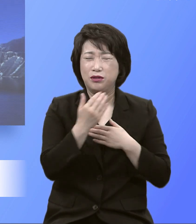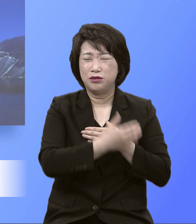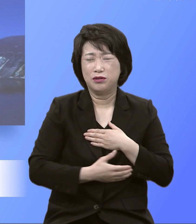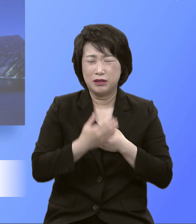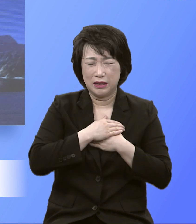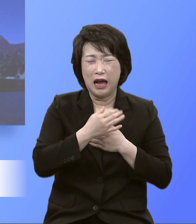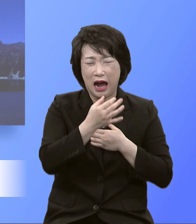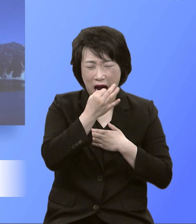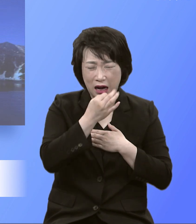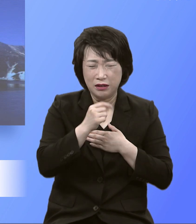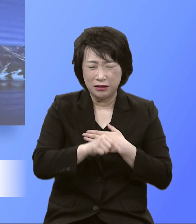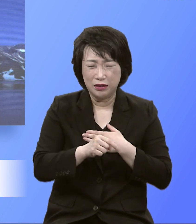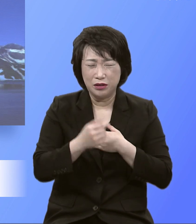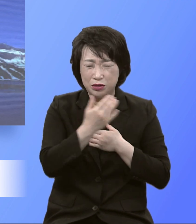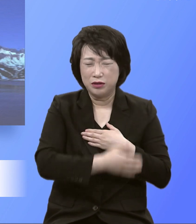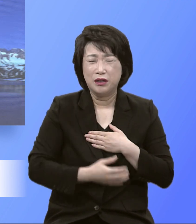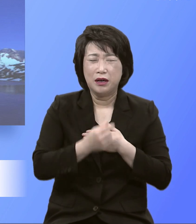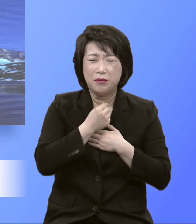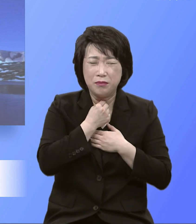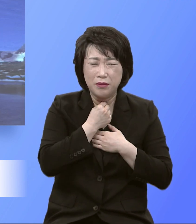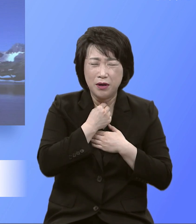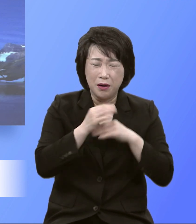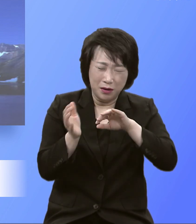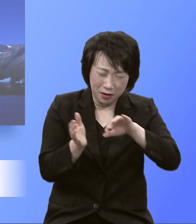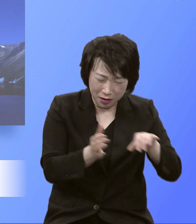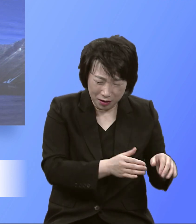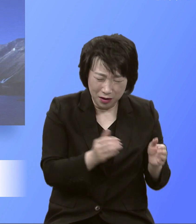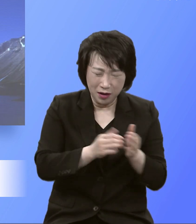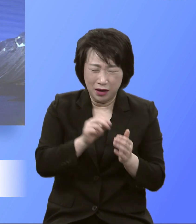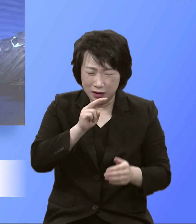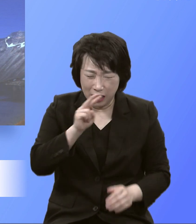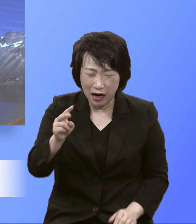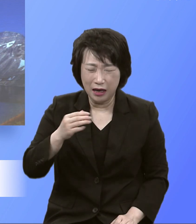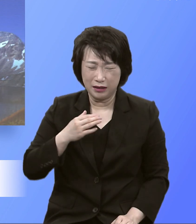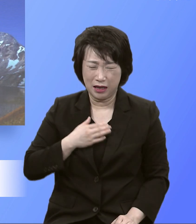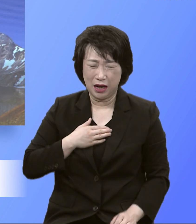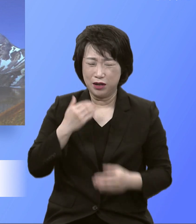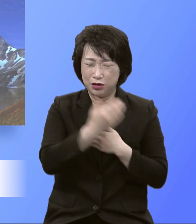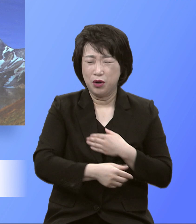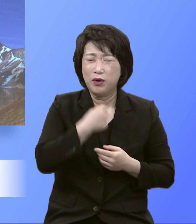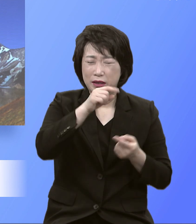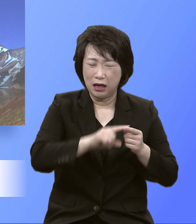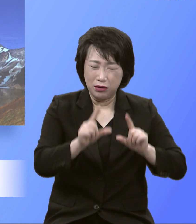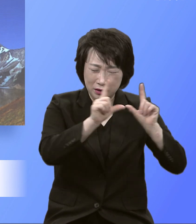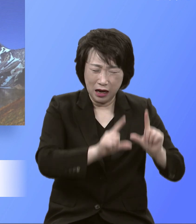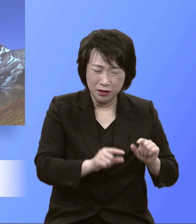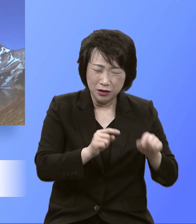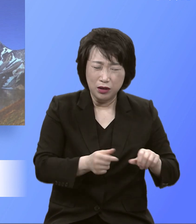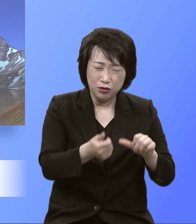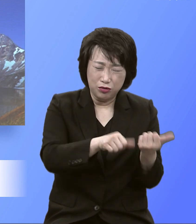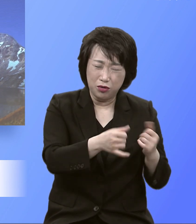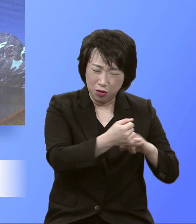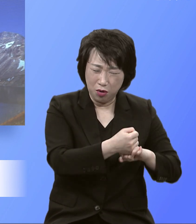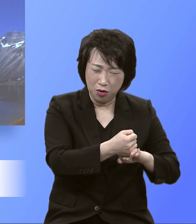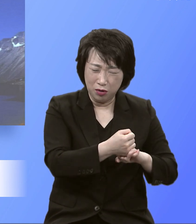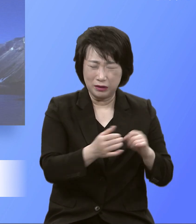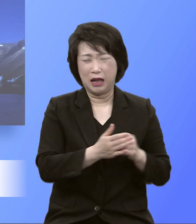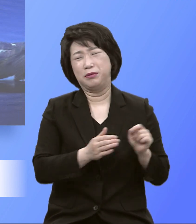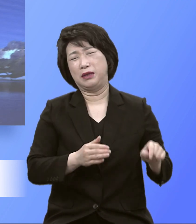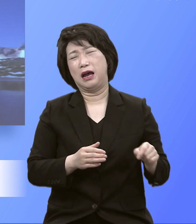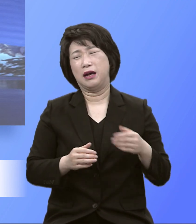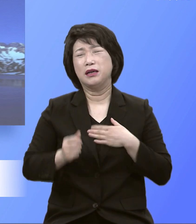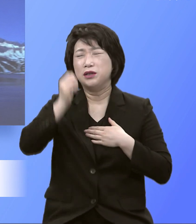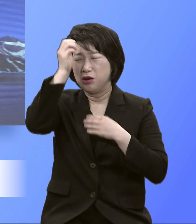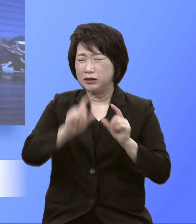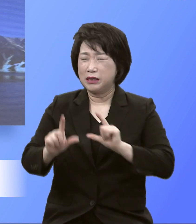육신의 정욕과 육신의 소욕을 제거해야, 육신대로 살면 반드시 죽기 때문에